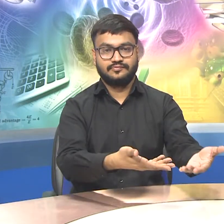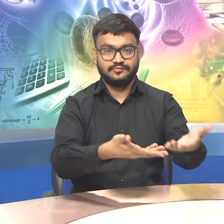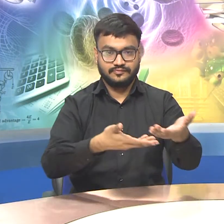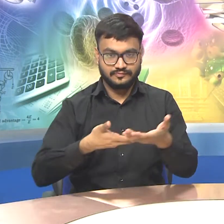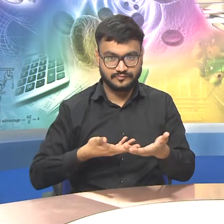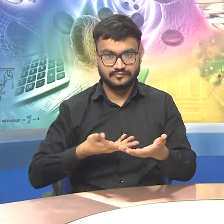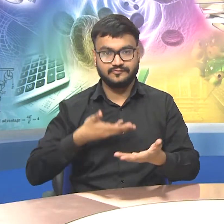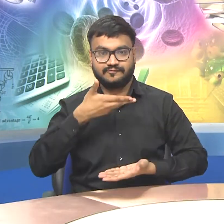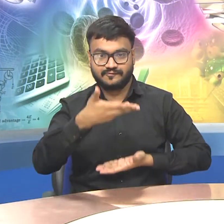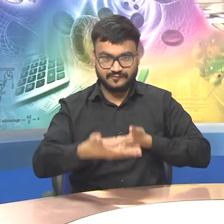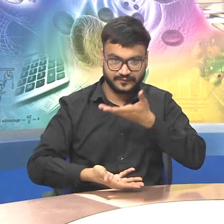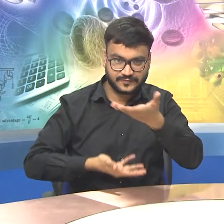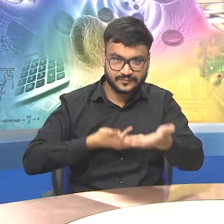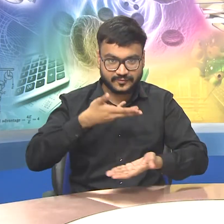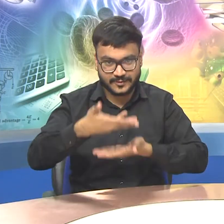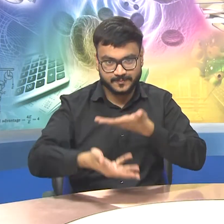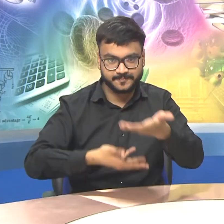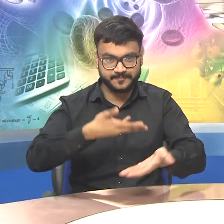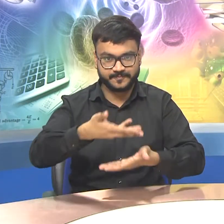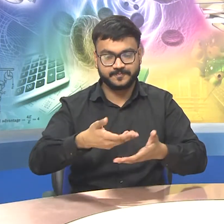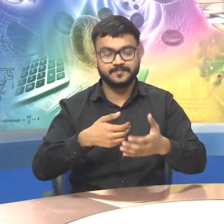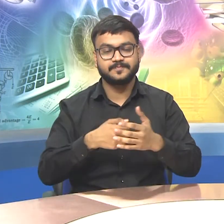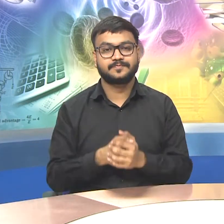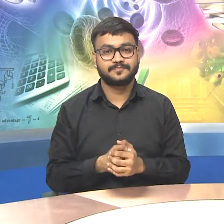Welcome back to NIOS live classes.